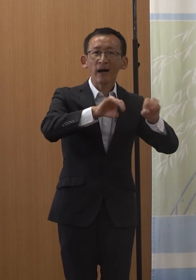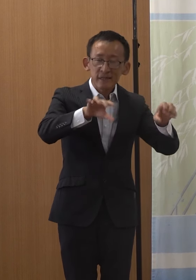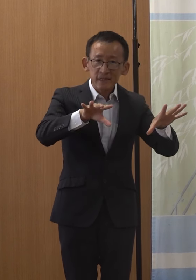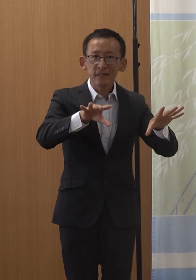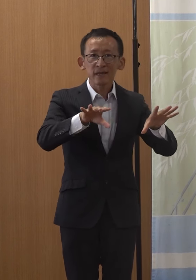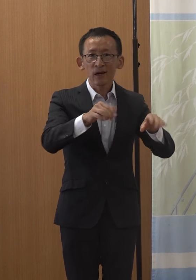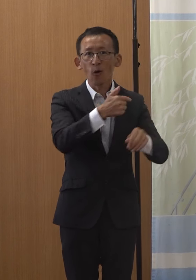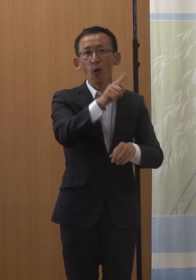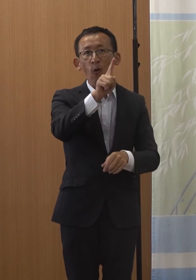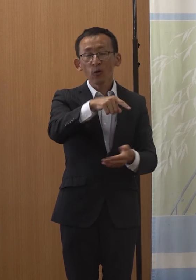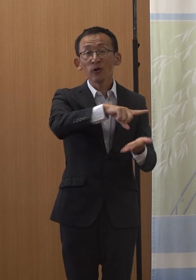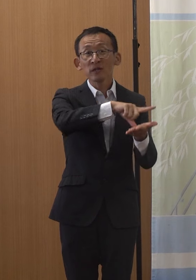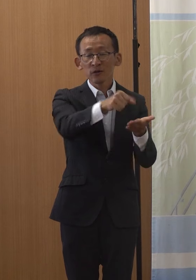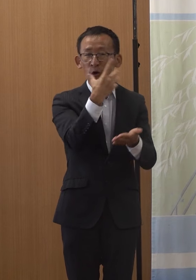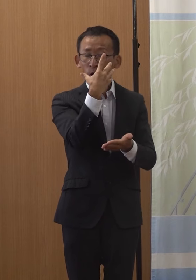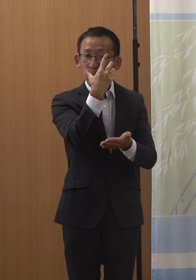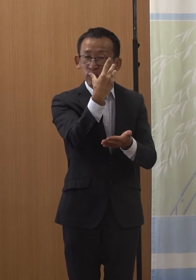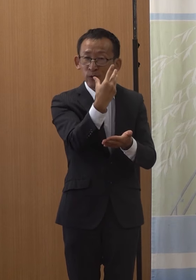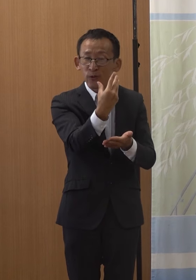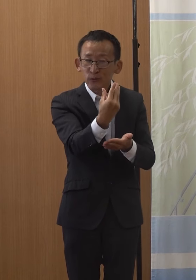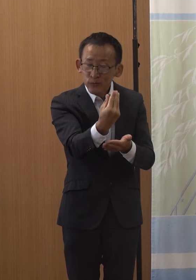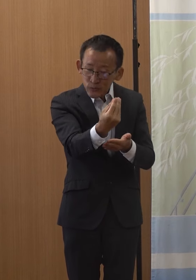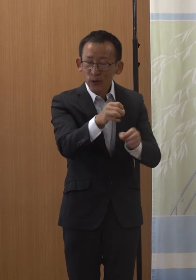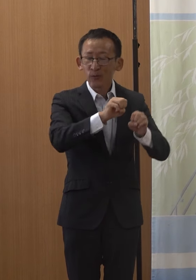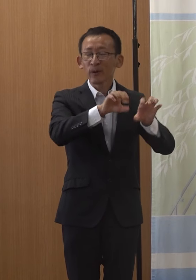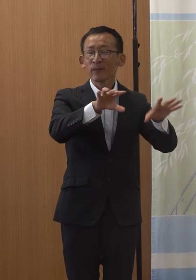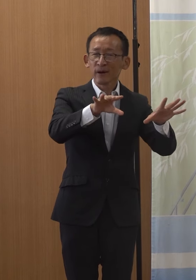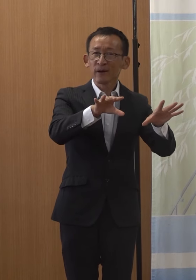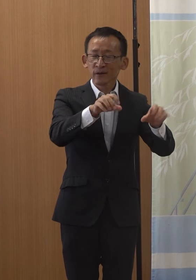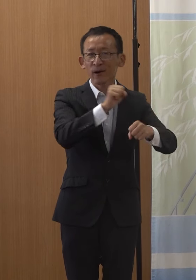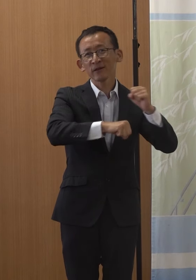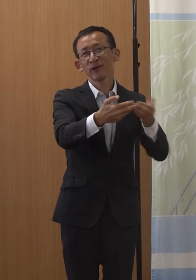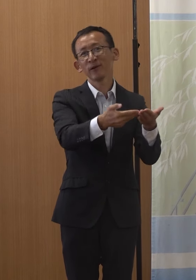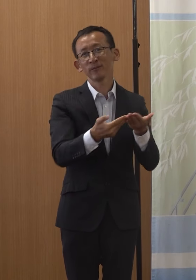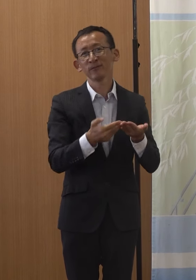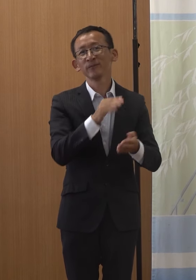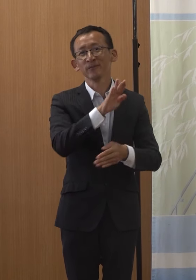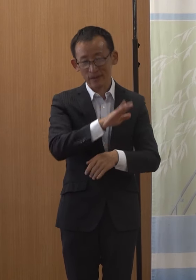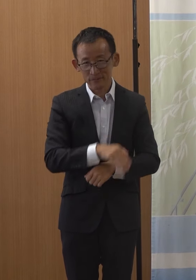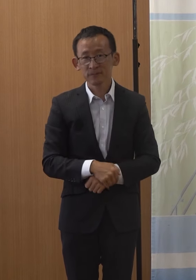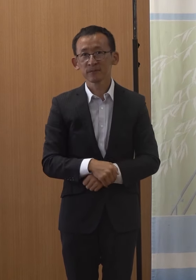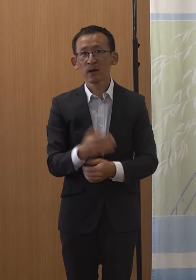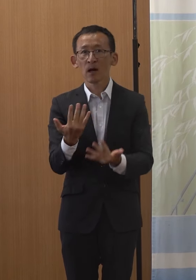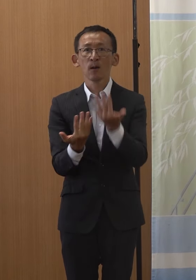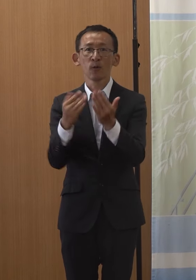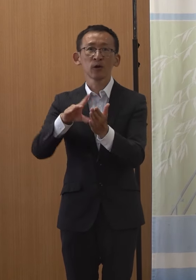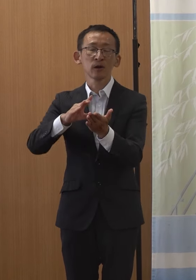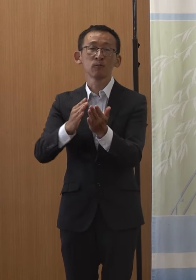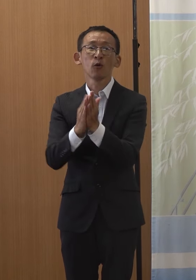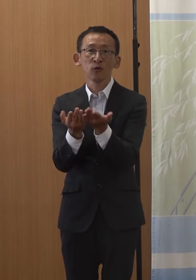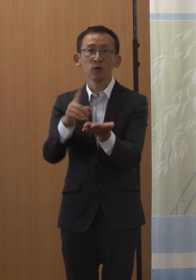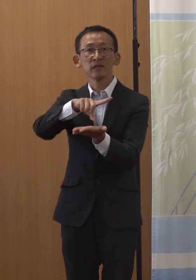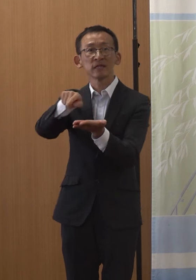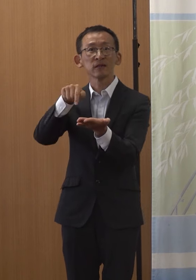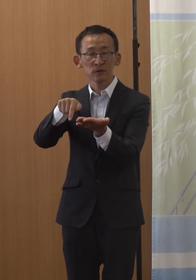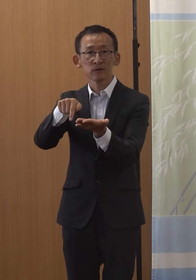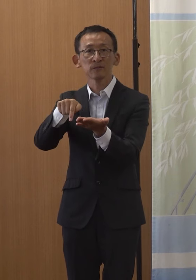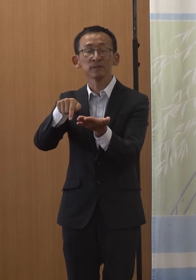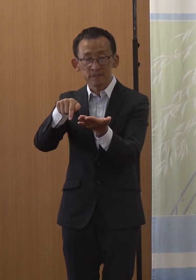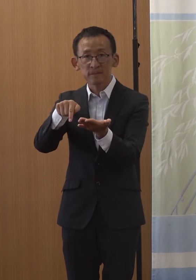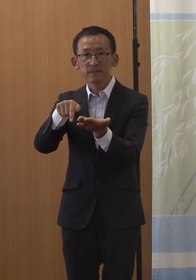力の向上と活性化に向けた活動をしていただきます。森本地区の隊員の方お名